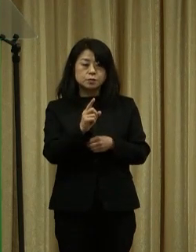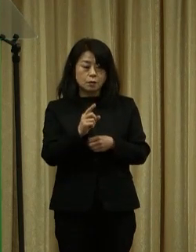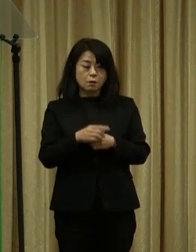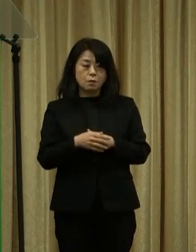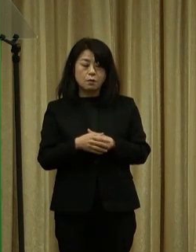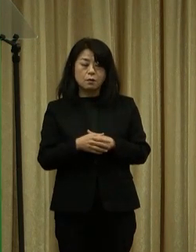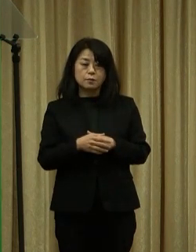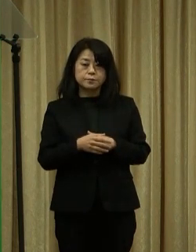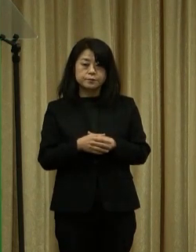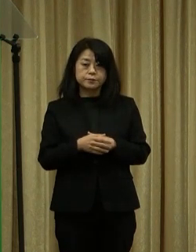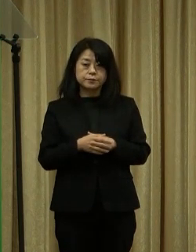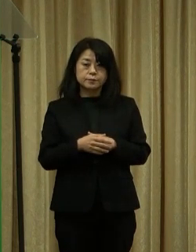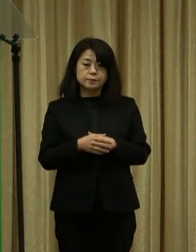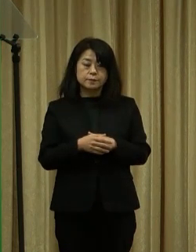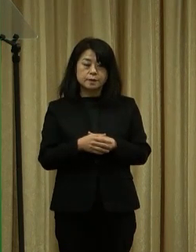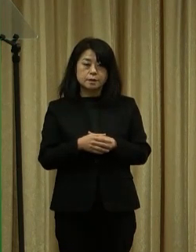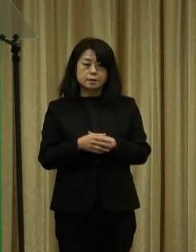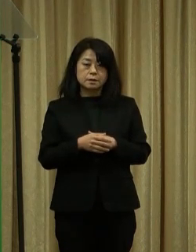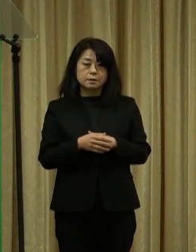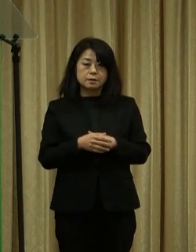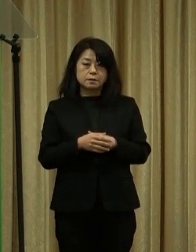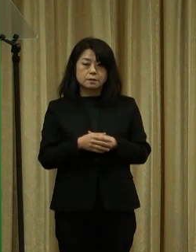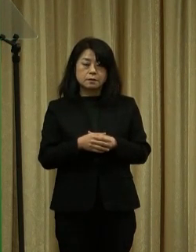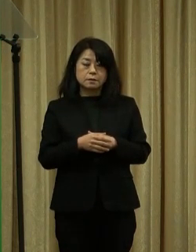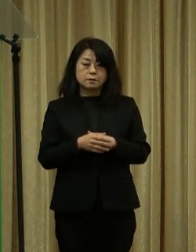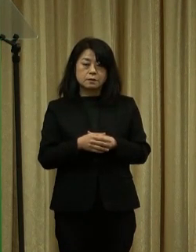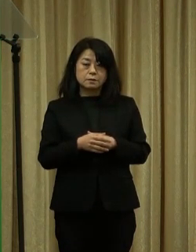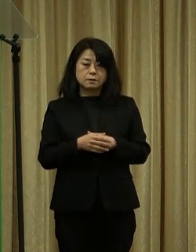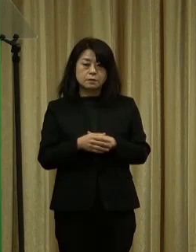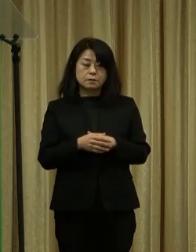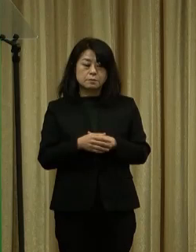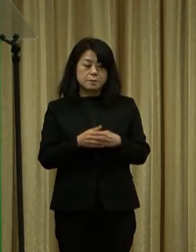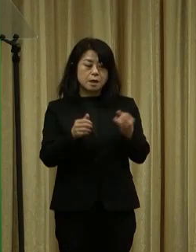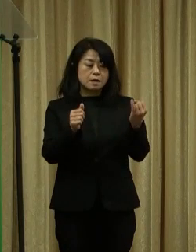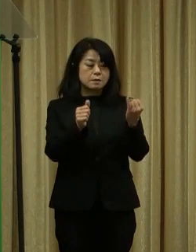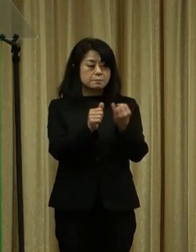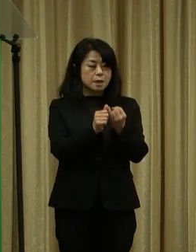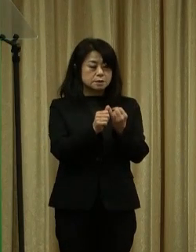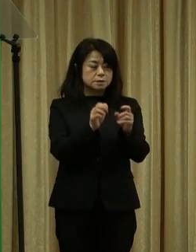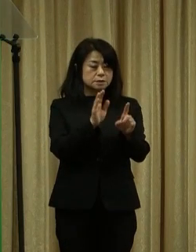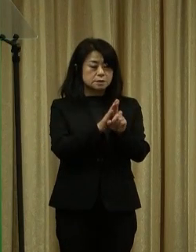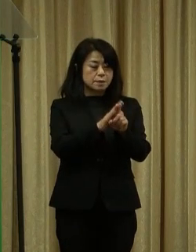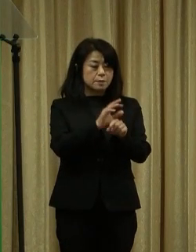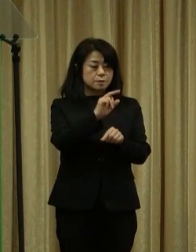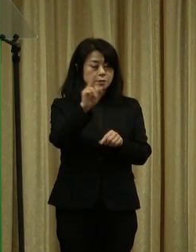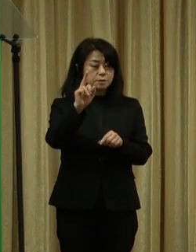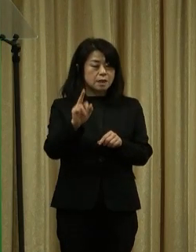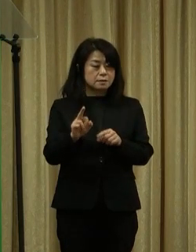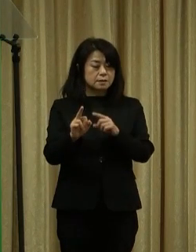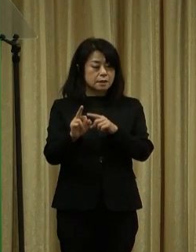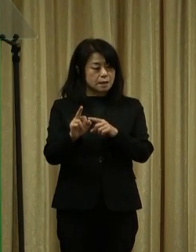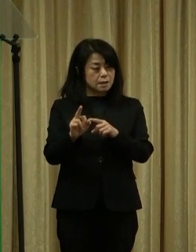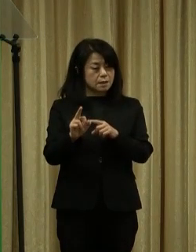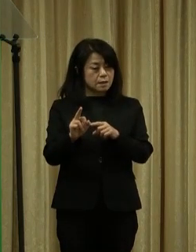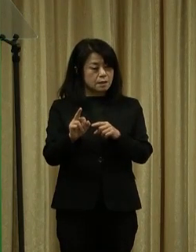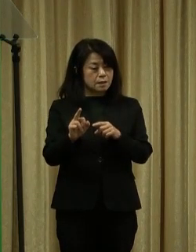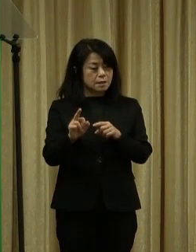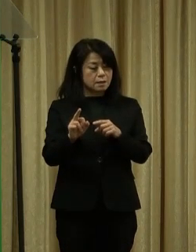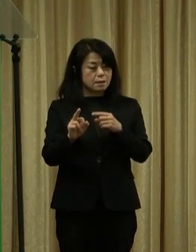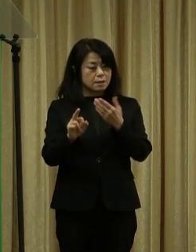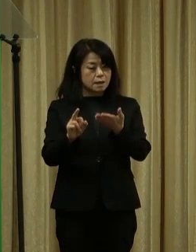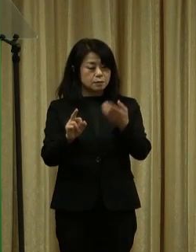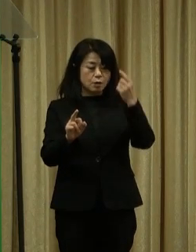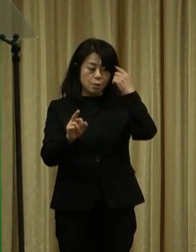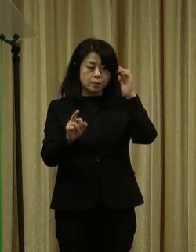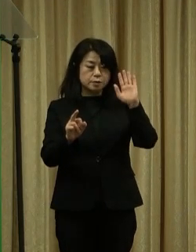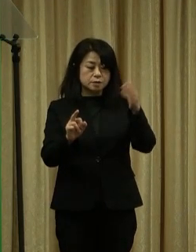すごく大きくなったとかですね、そういったところで、まあ、マリサポートセンターとかその辺になってしまうんですけども、そのあたりの対策は